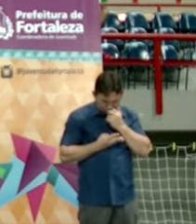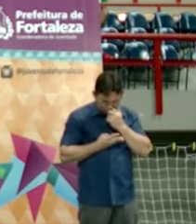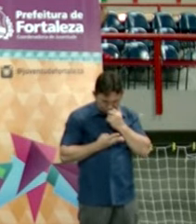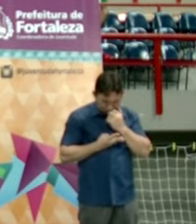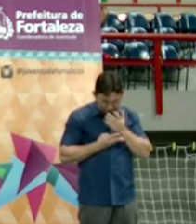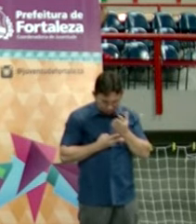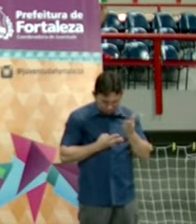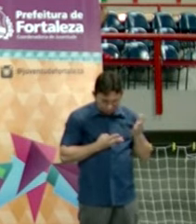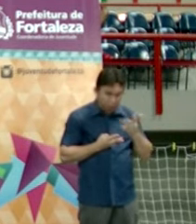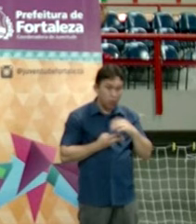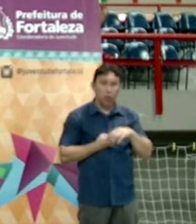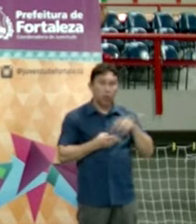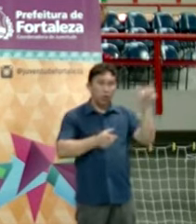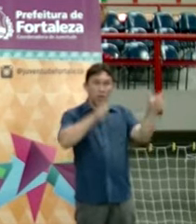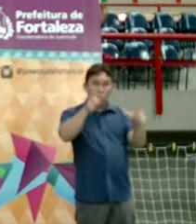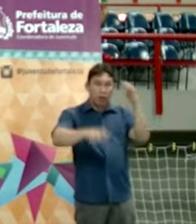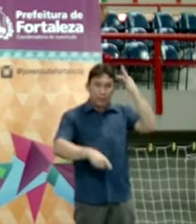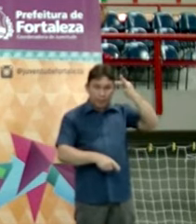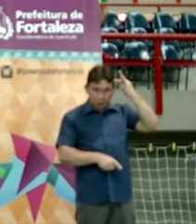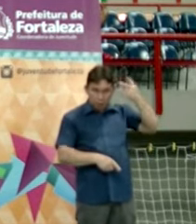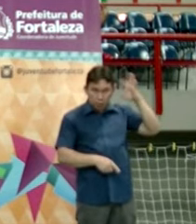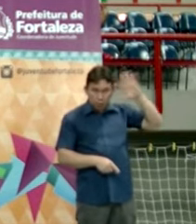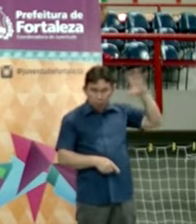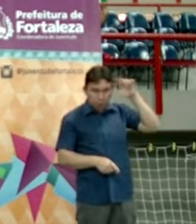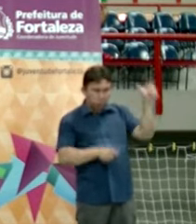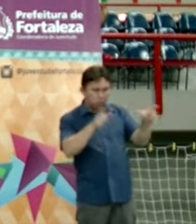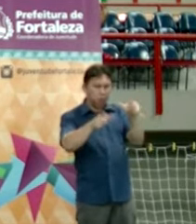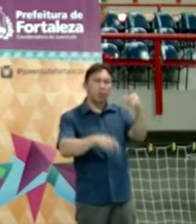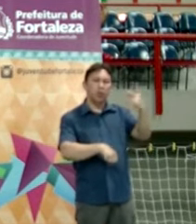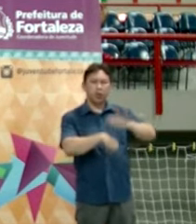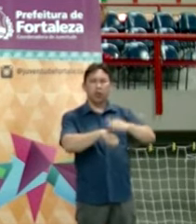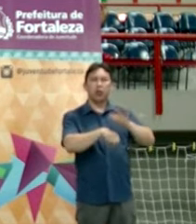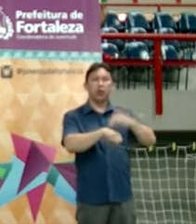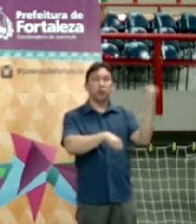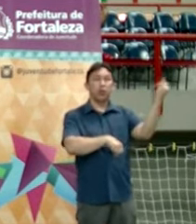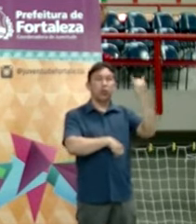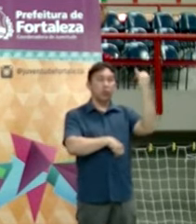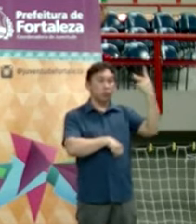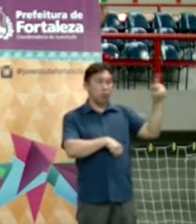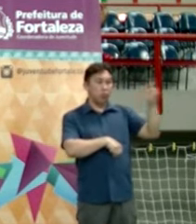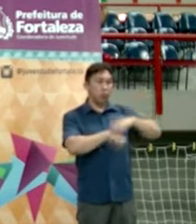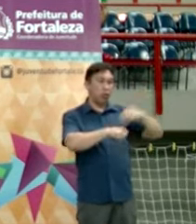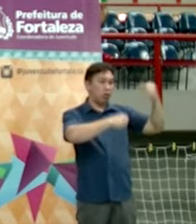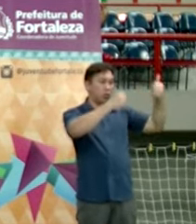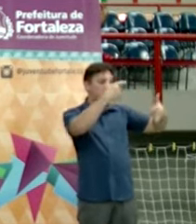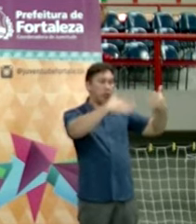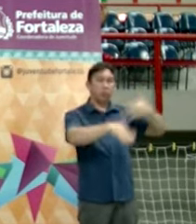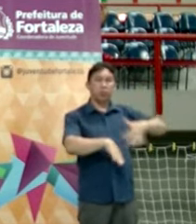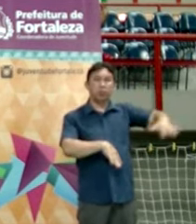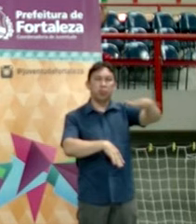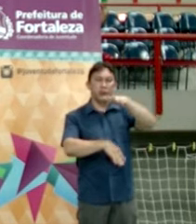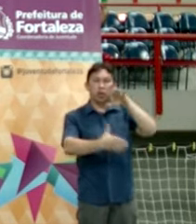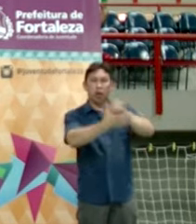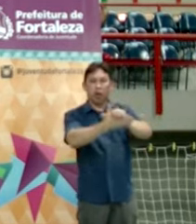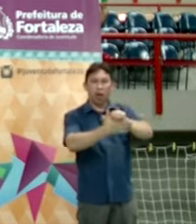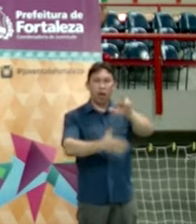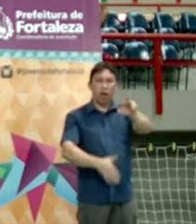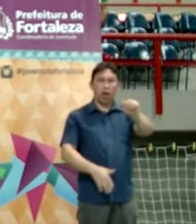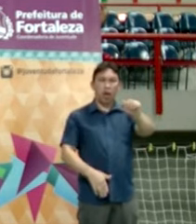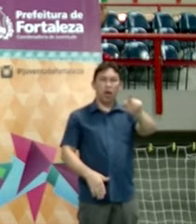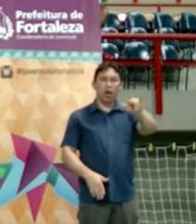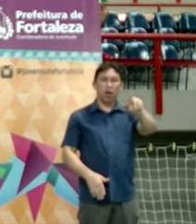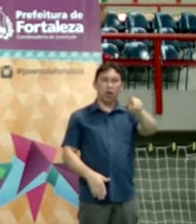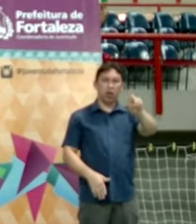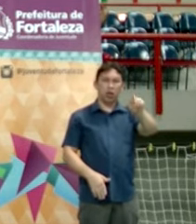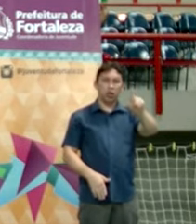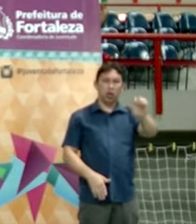Não, acredito que não. Esses pensadores, eles também têm a sua importância na tentativa de explicar a realidade. A grande questão é